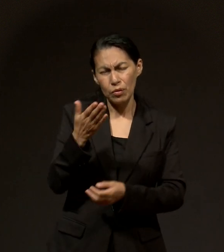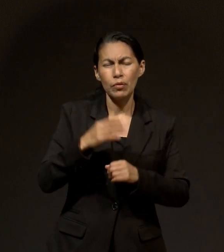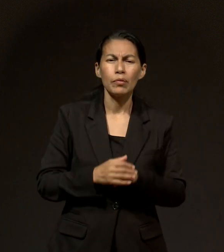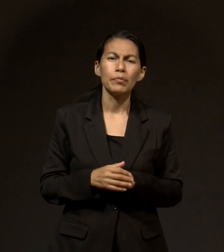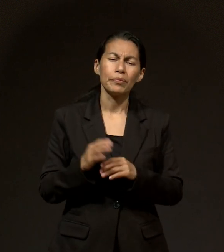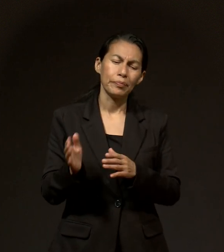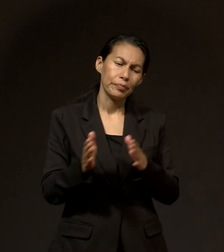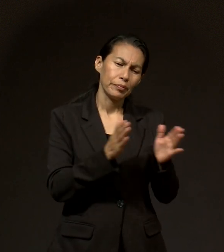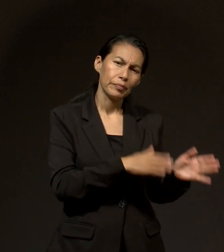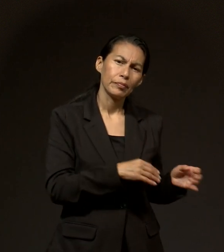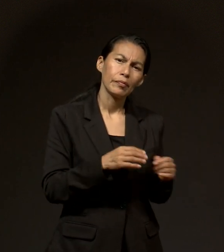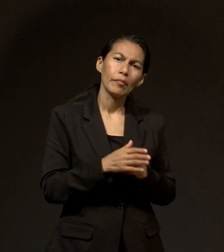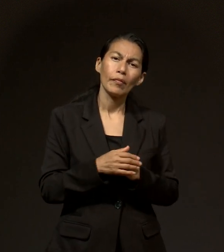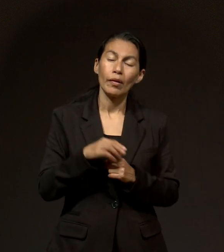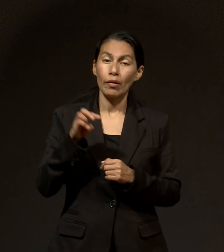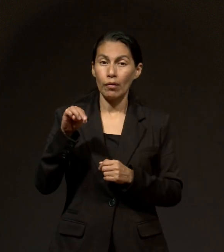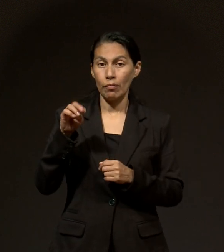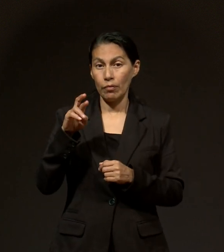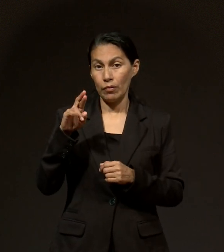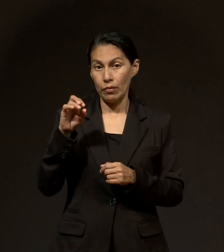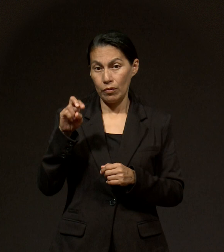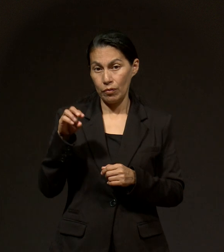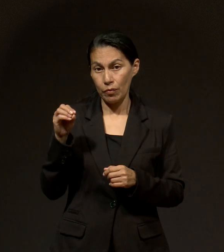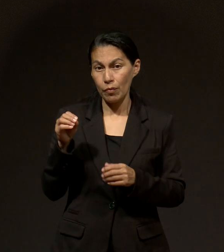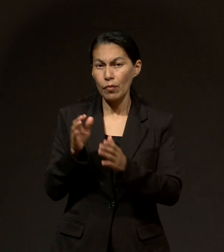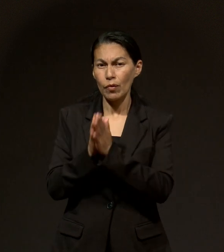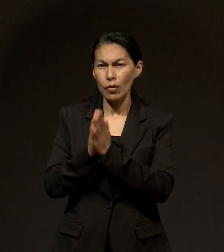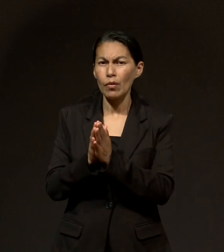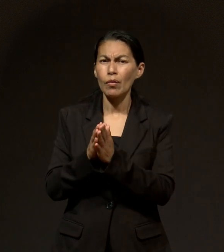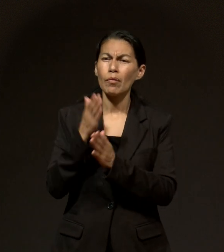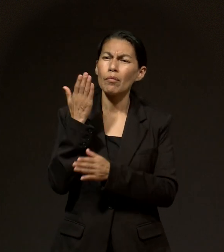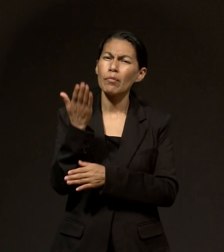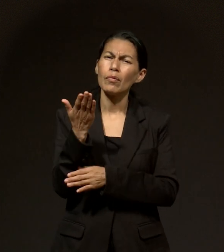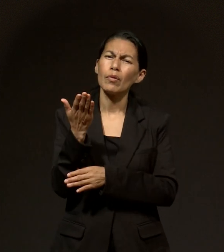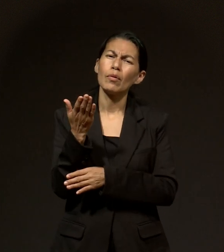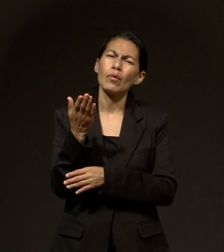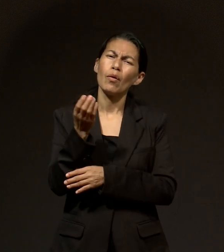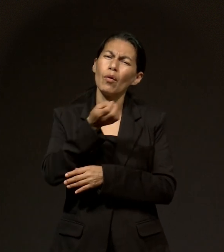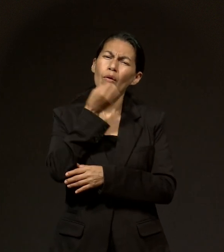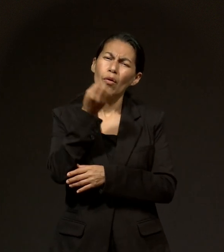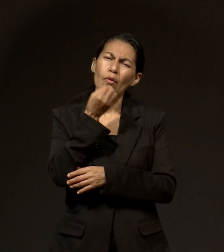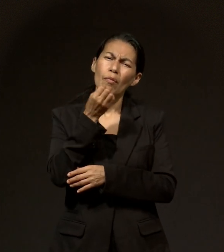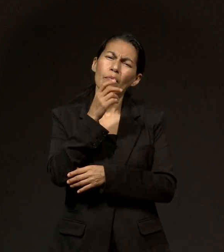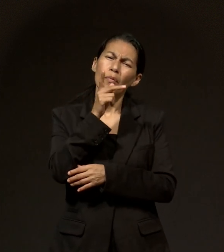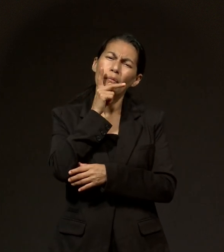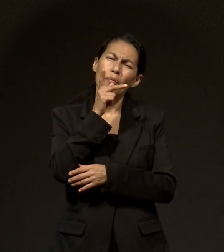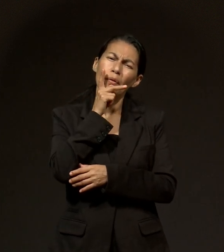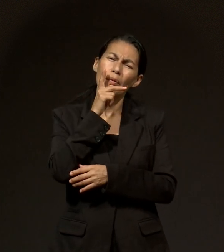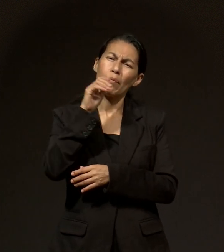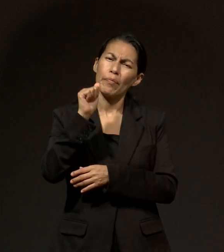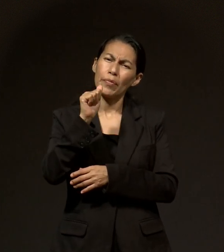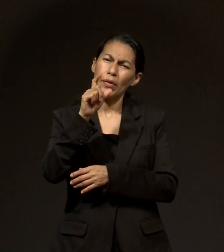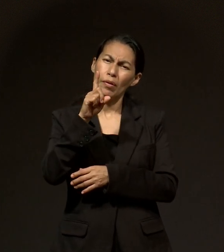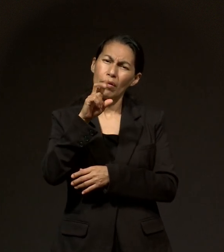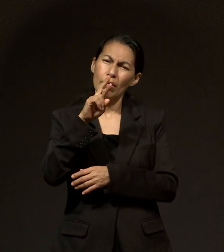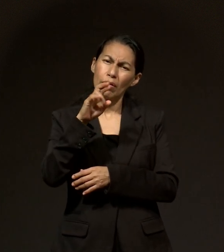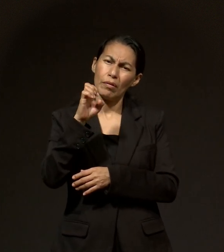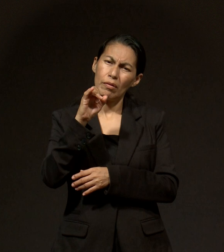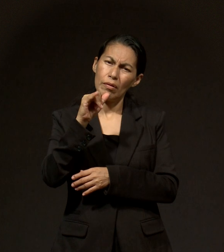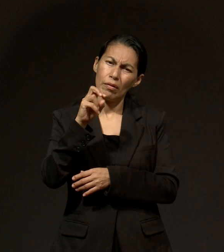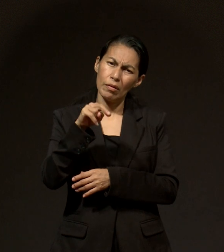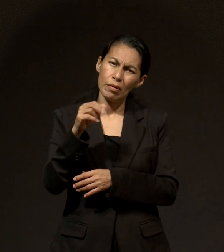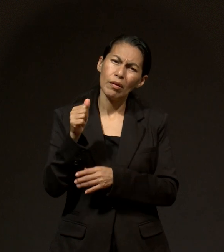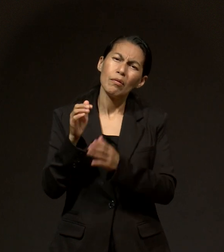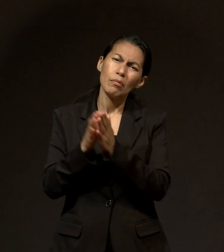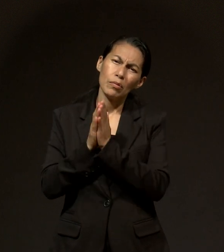Saludos Pido que oren Por los niños De Adriana Que Dios guíe al padre De estos pequeños Para que los cuide